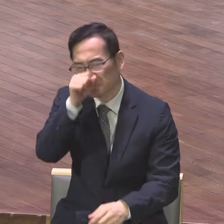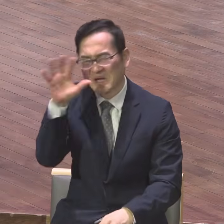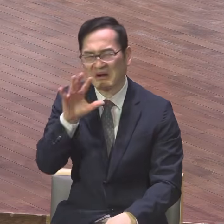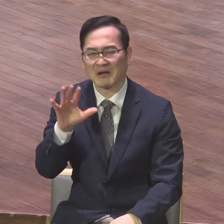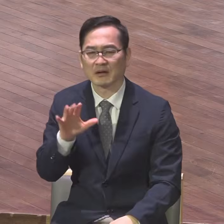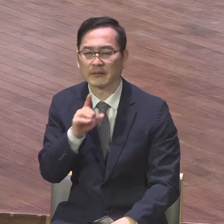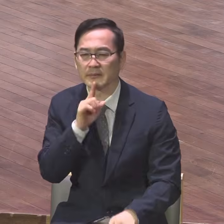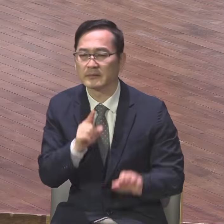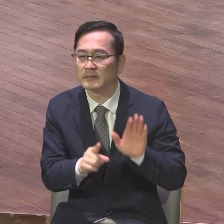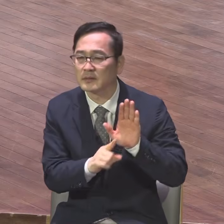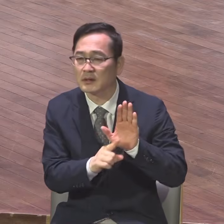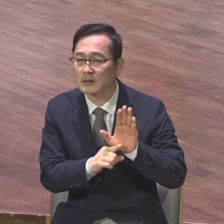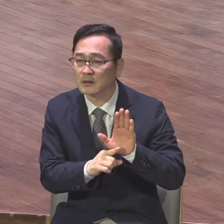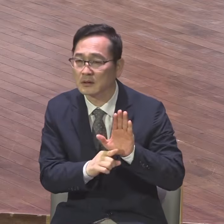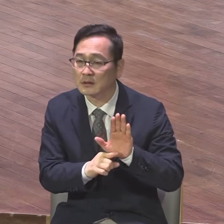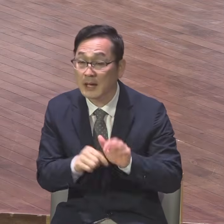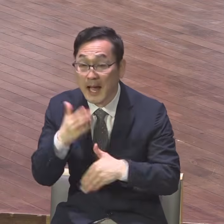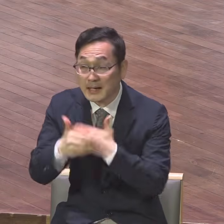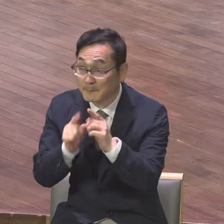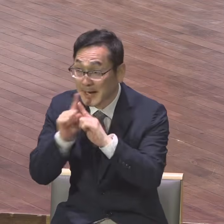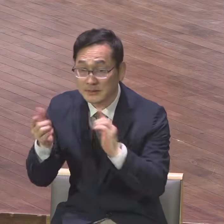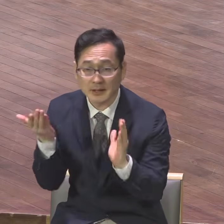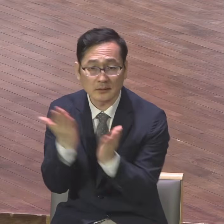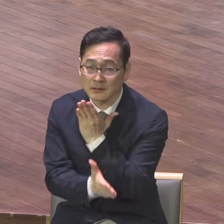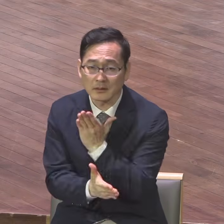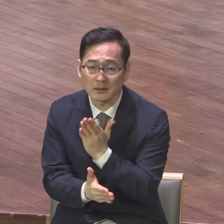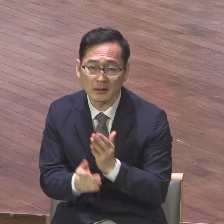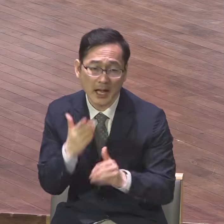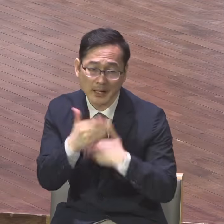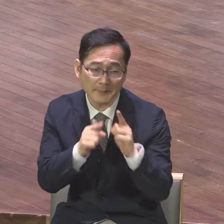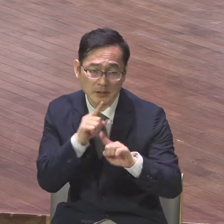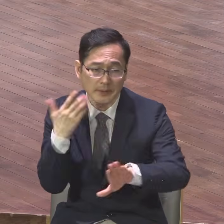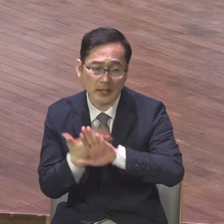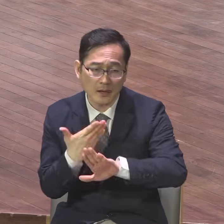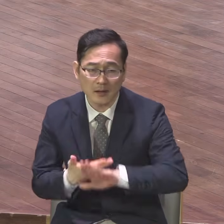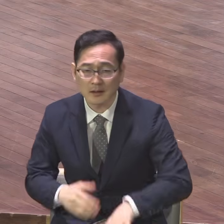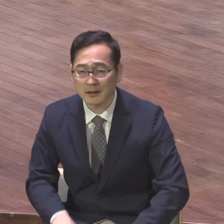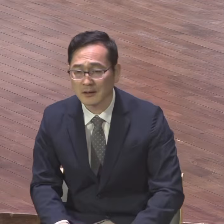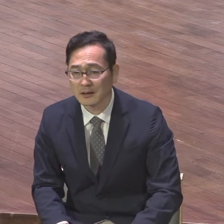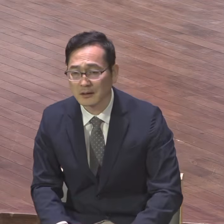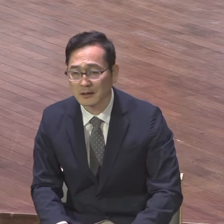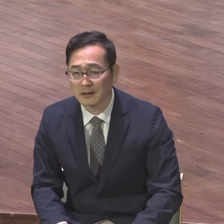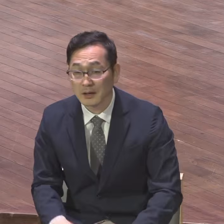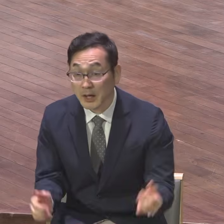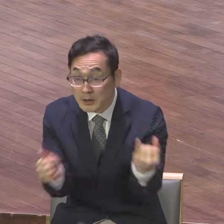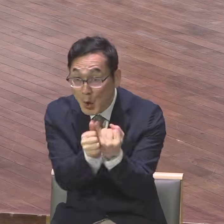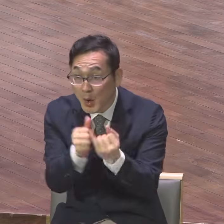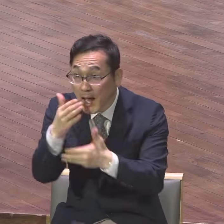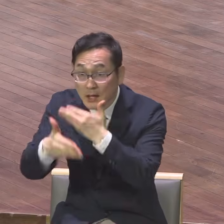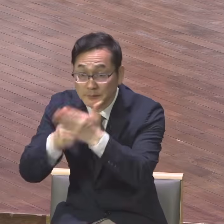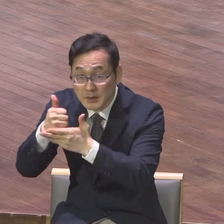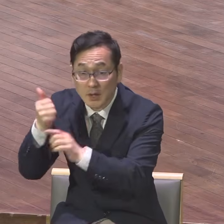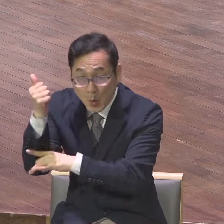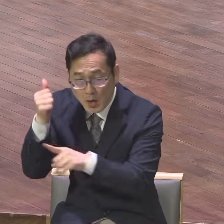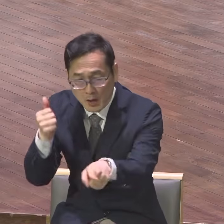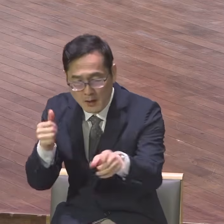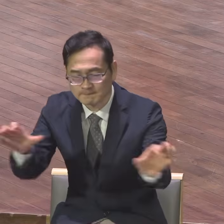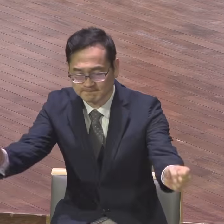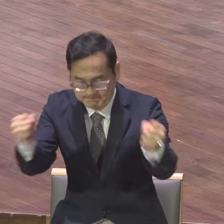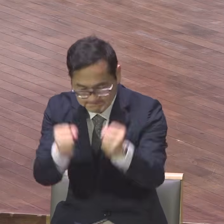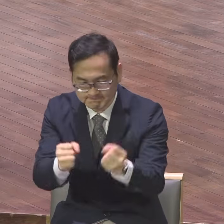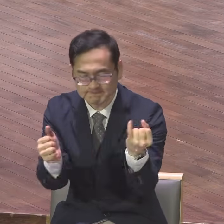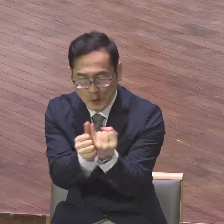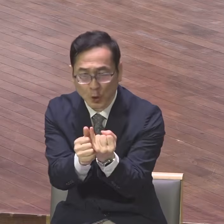이것은 하나님의 말씀과 정면으로 대치하는 거예요. 결혼은 하나님께서 친히